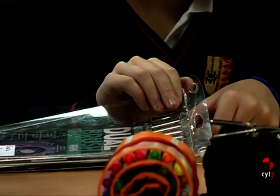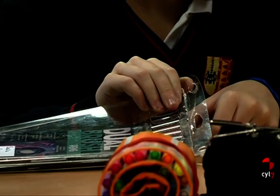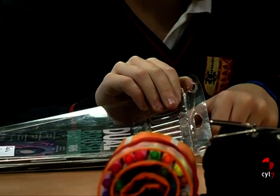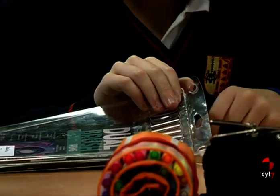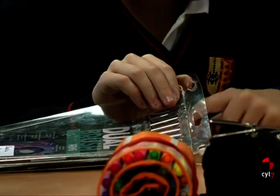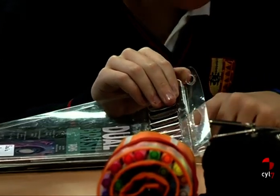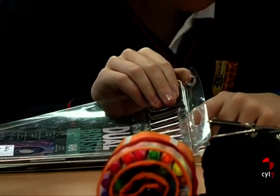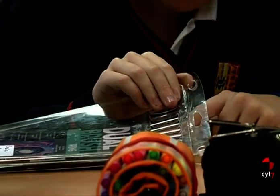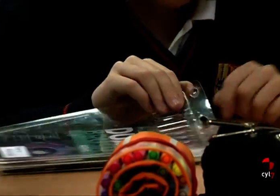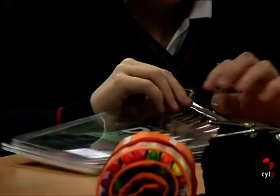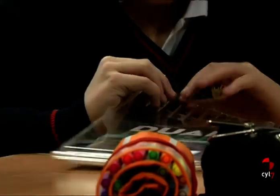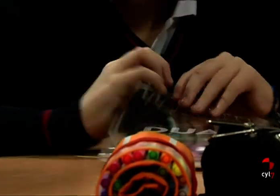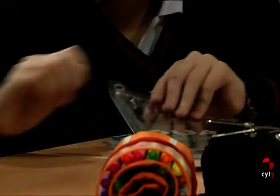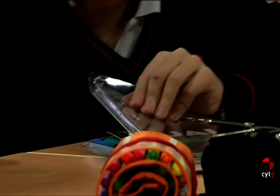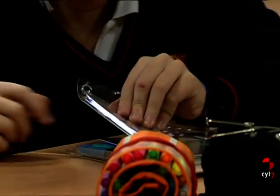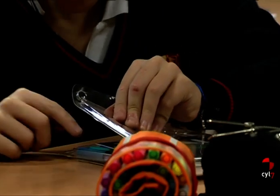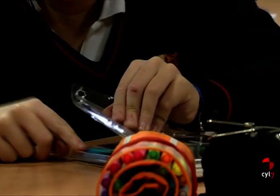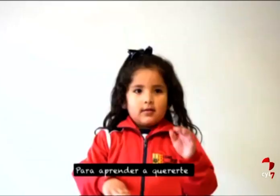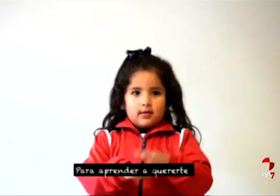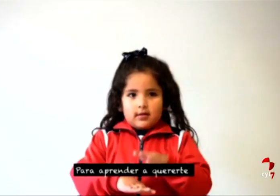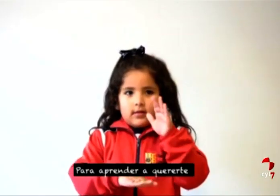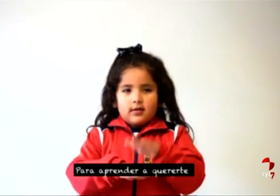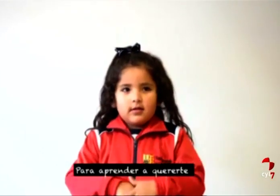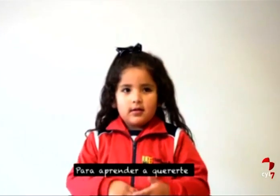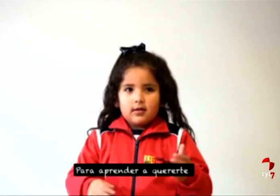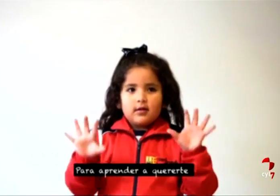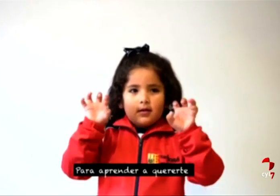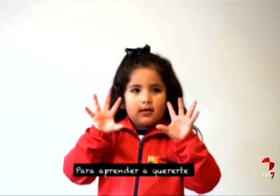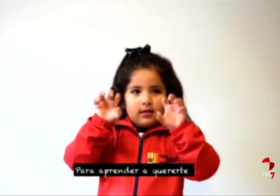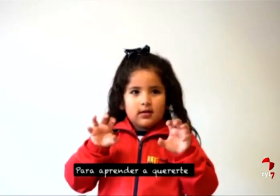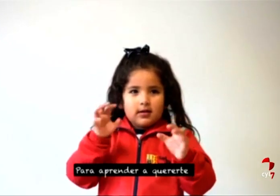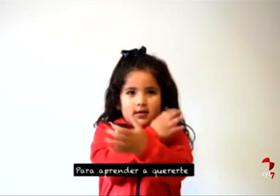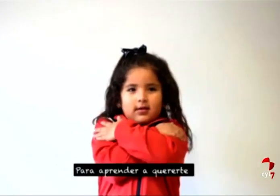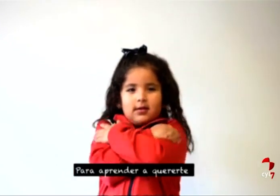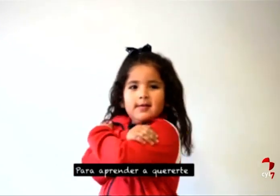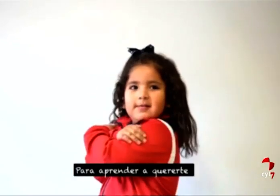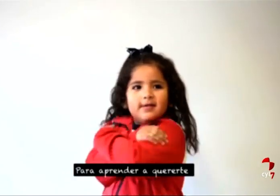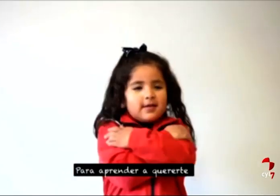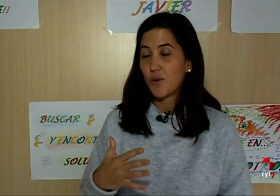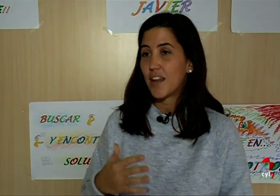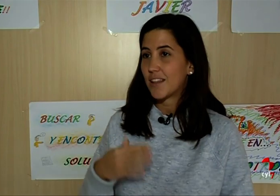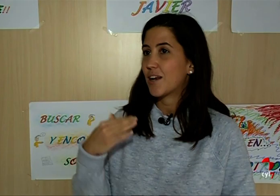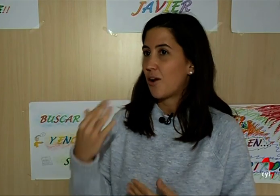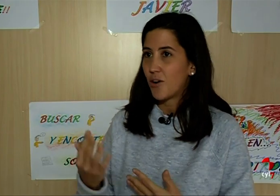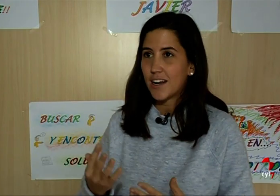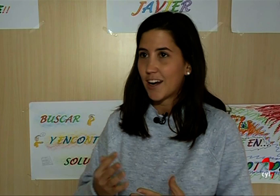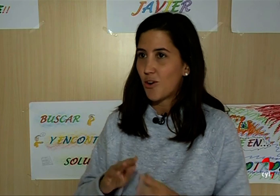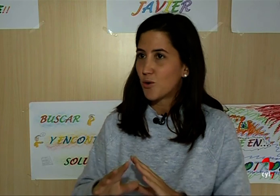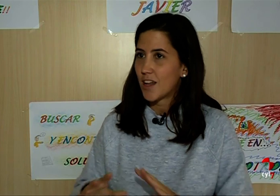versionar una canción de Morat en lengua de signos. Para aprender a quererte. Es alucinante ver que luego en el recreo lo usan de